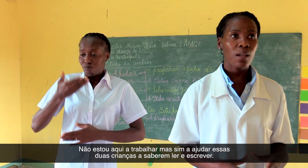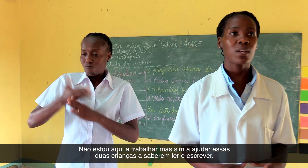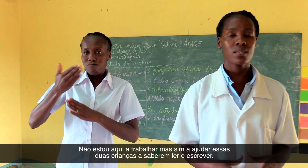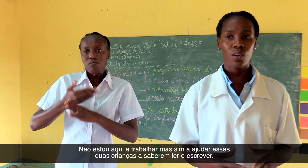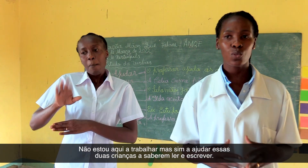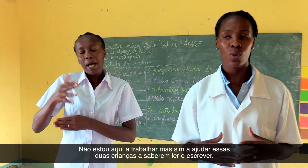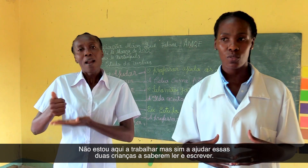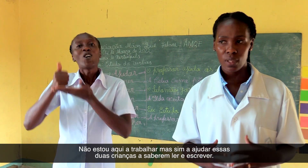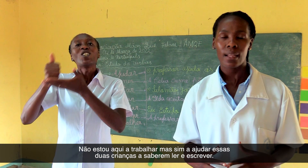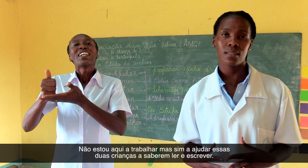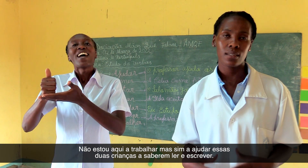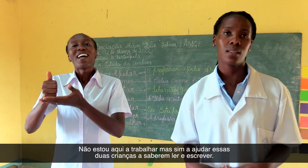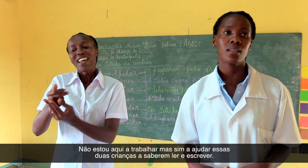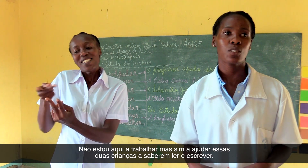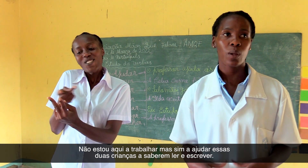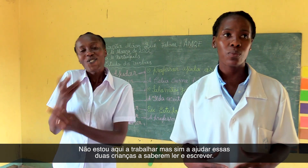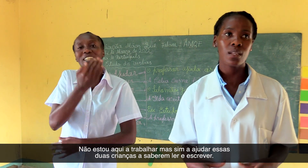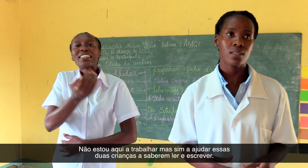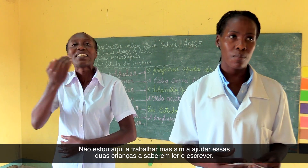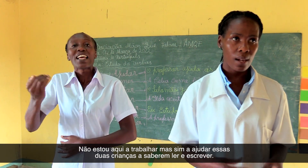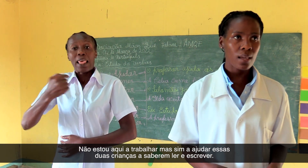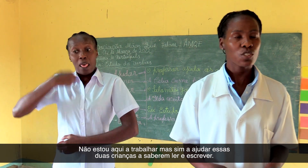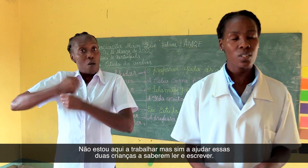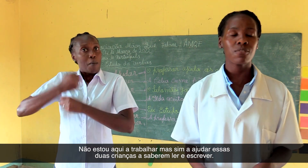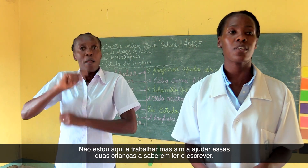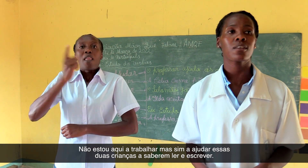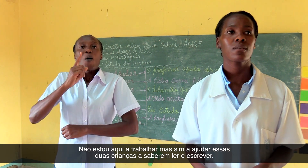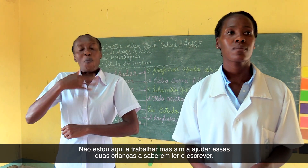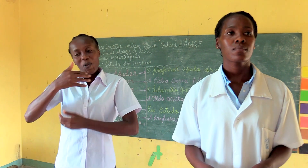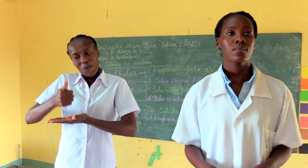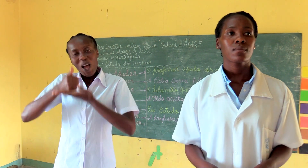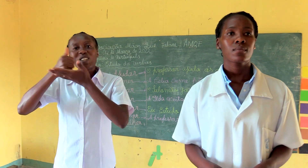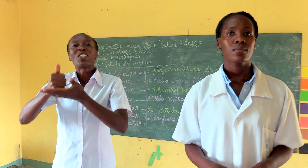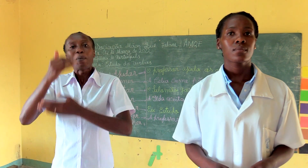trabalhar, sim, a pode ajudar essas crianças para poderem saber ler e escrever.